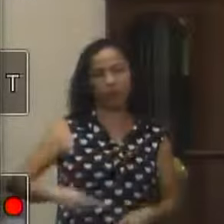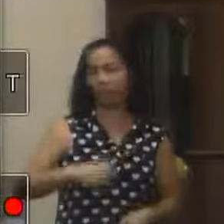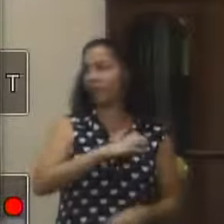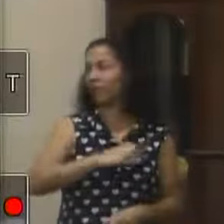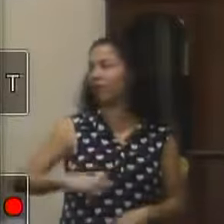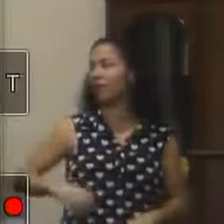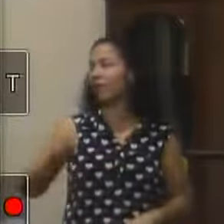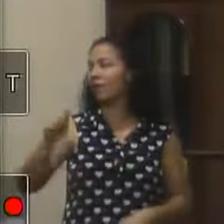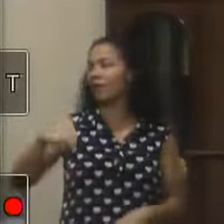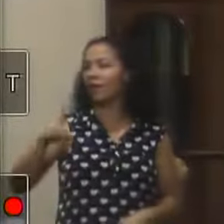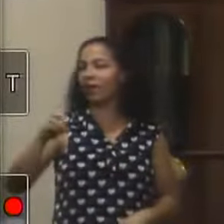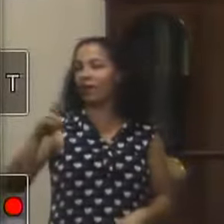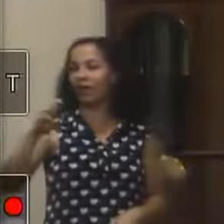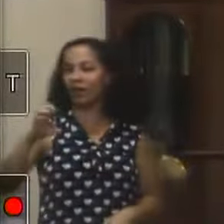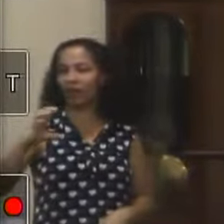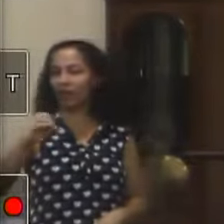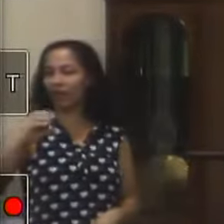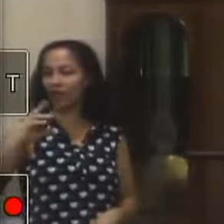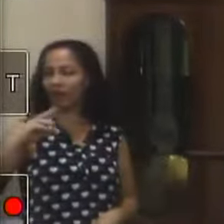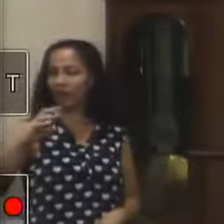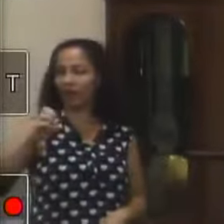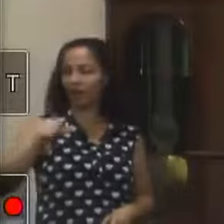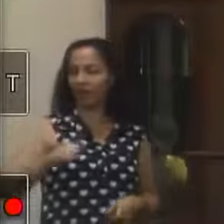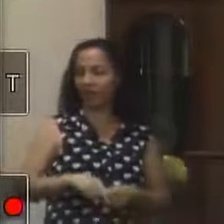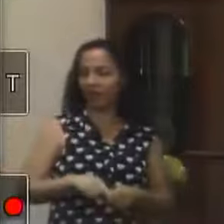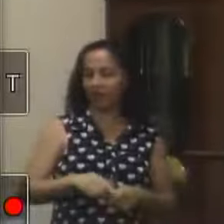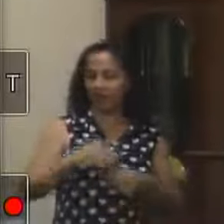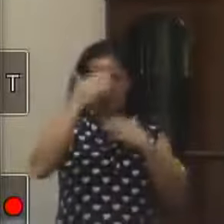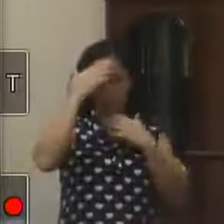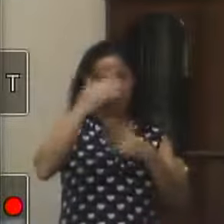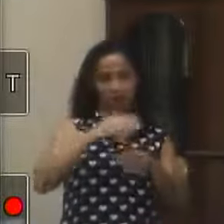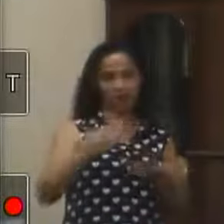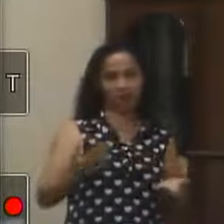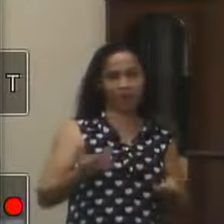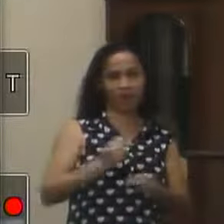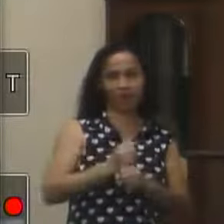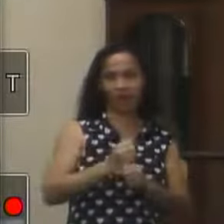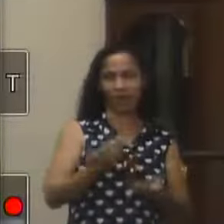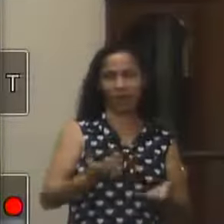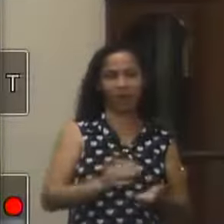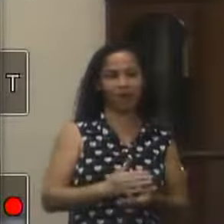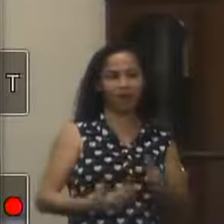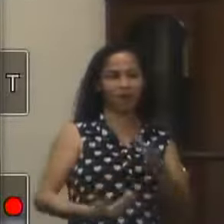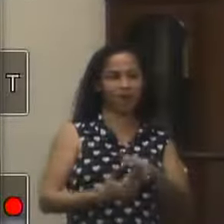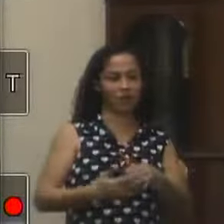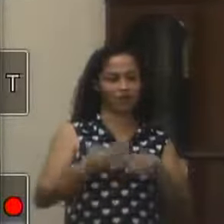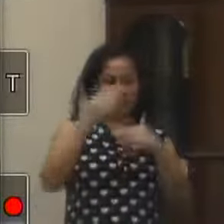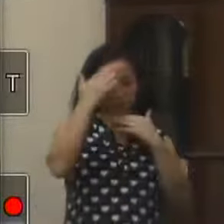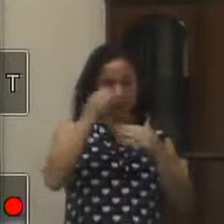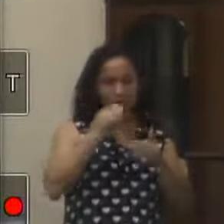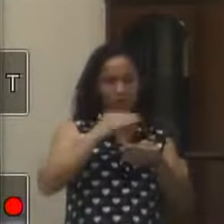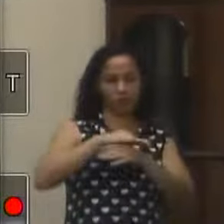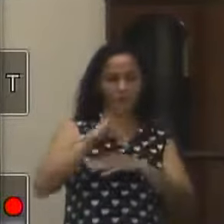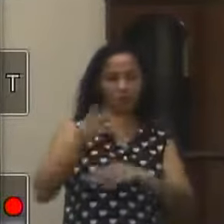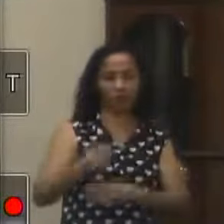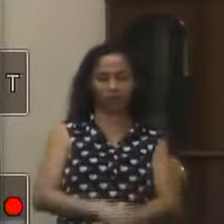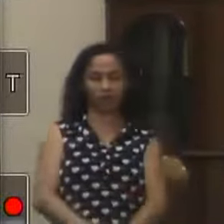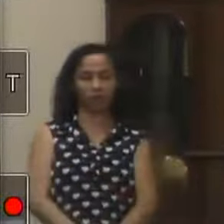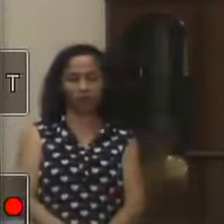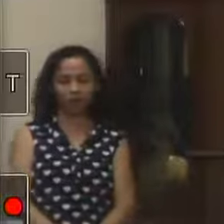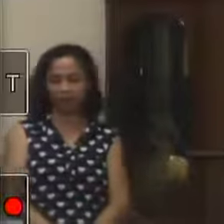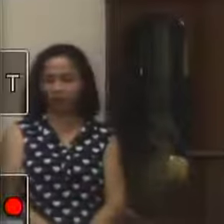estadual. Eu tenho certeza que eles ainda vão fazer muitas coisas boas para a nossa cidade esse ano, ano que vem, o tempo que a gente estiver aí. Obrigado, boa noite a todos.